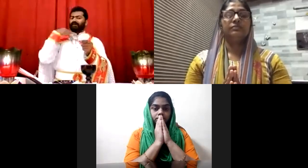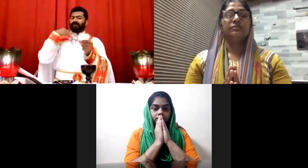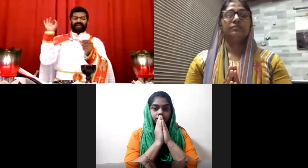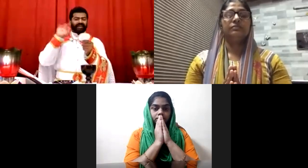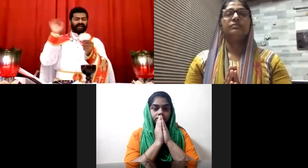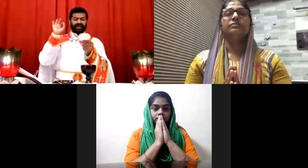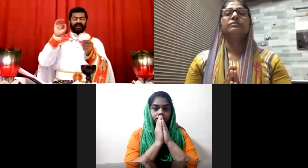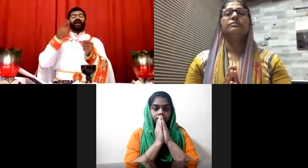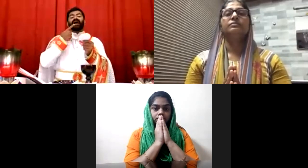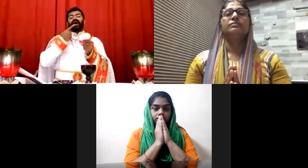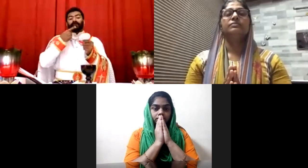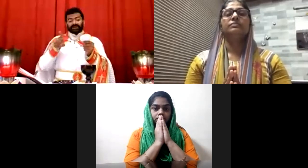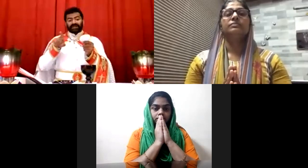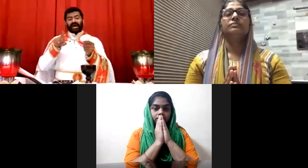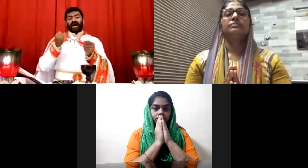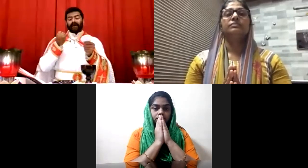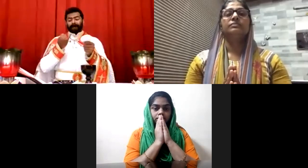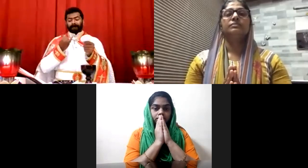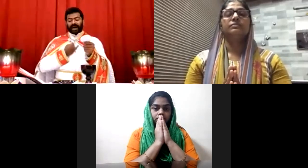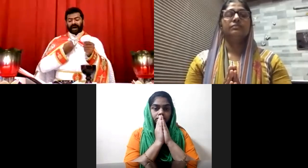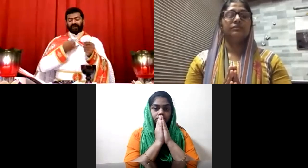ഭക്ഷിക്കുന്നവർ മരിക്കുകയില്ല, പ്രത്യുത